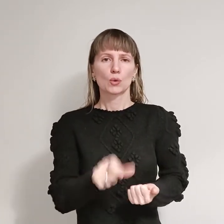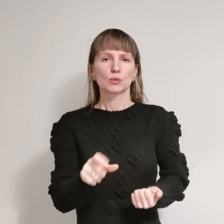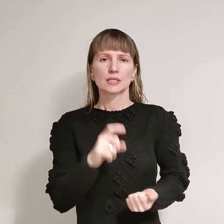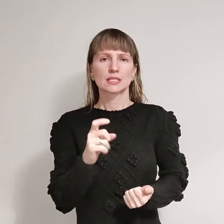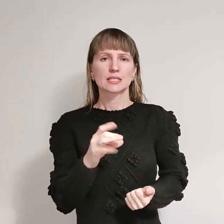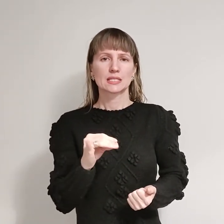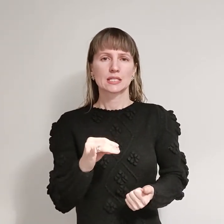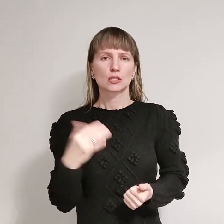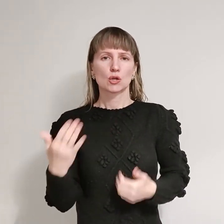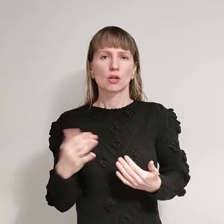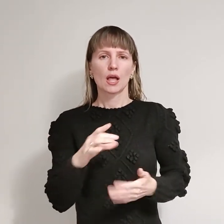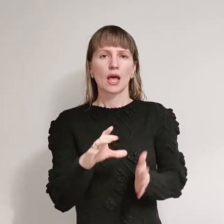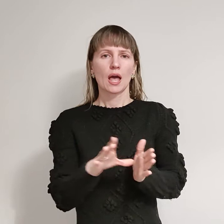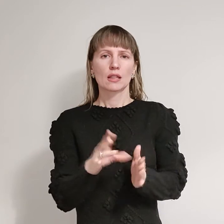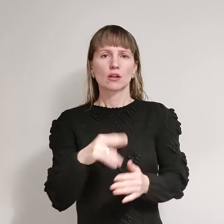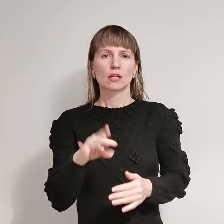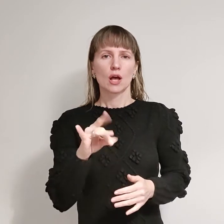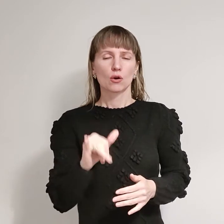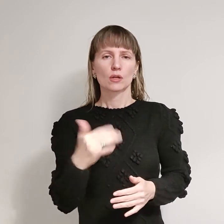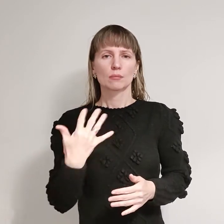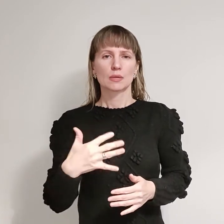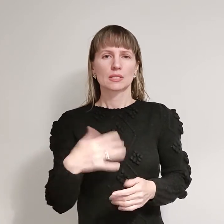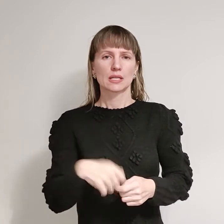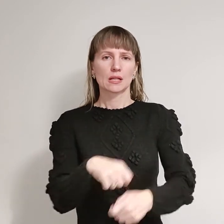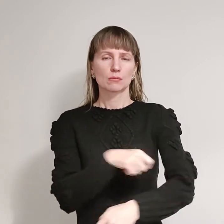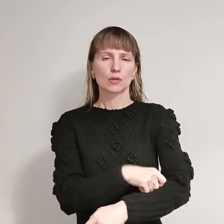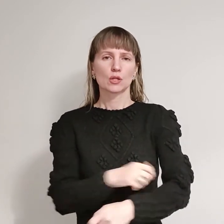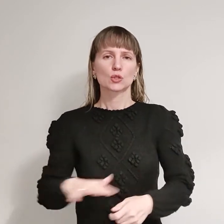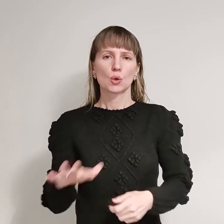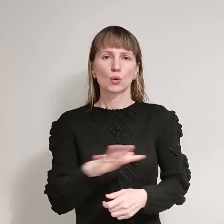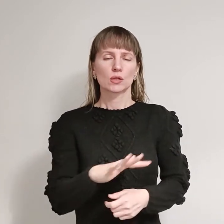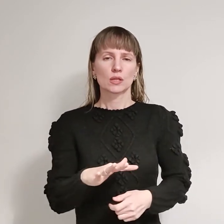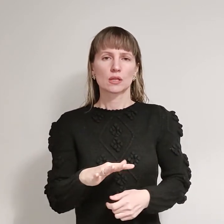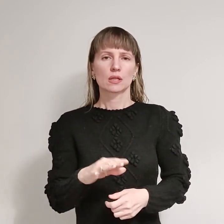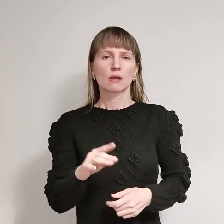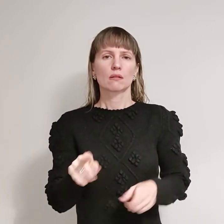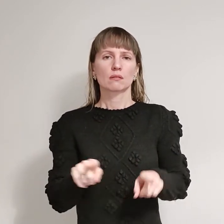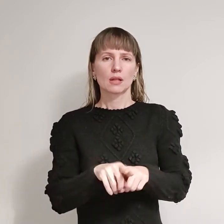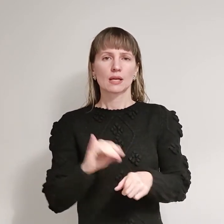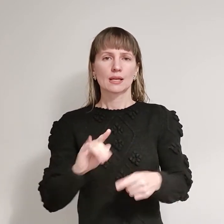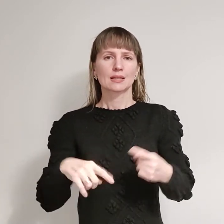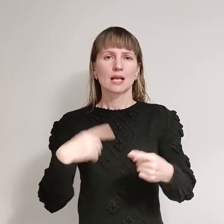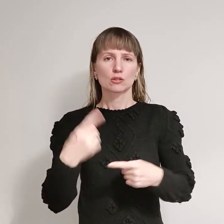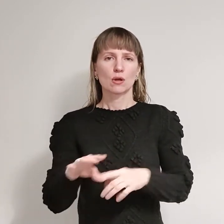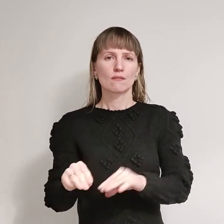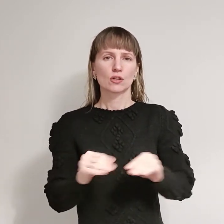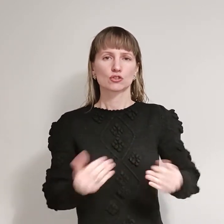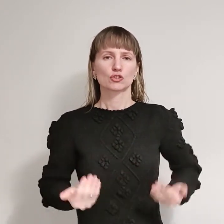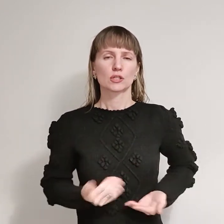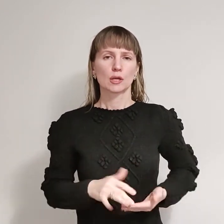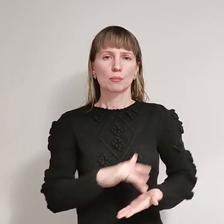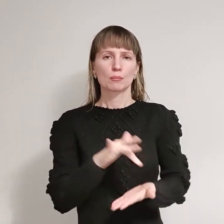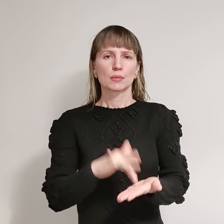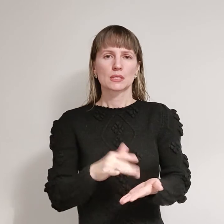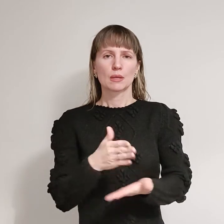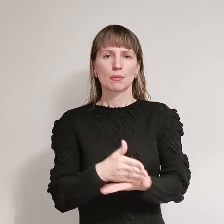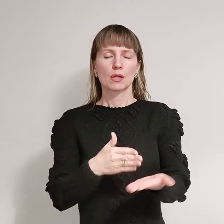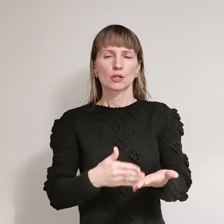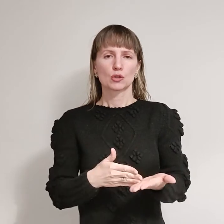сторони Енергодару і 50-кілометрової зони, так і наступної евакуації жителів міста Мелітополя безпосередньо